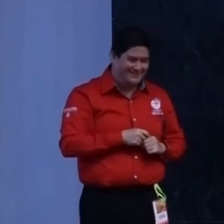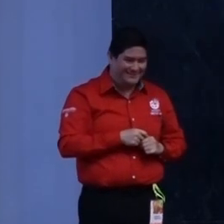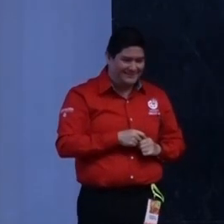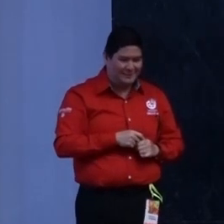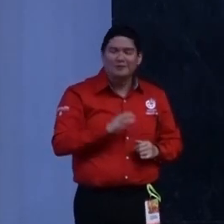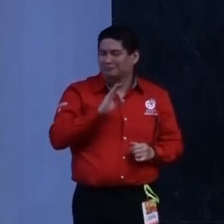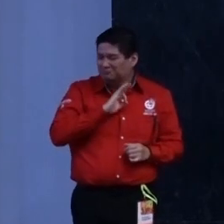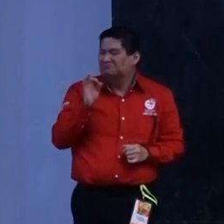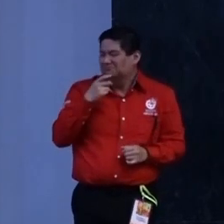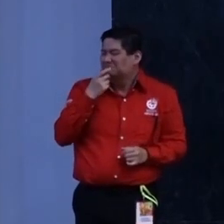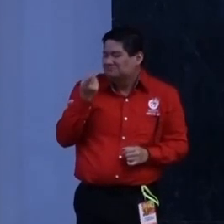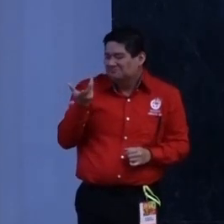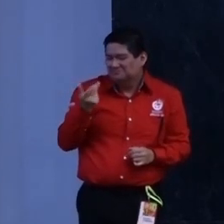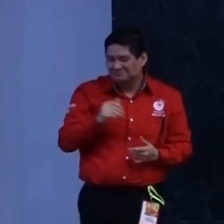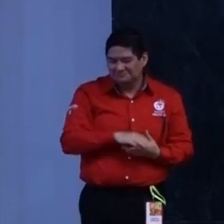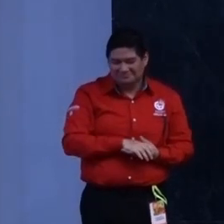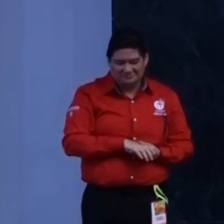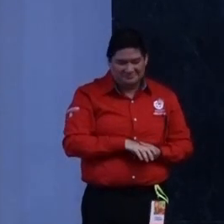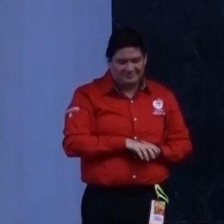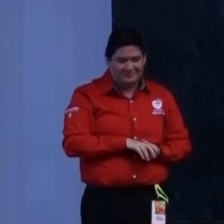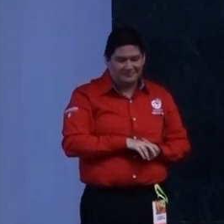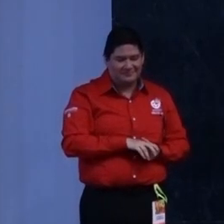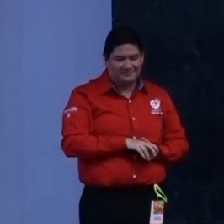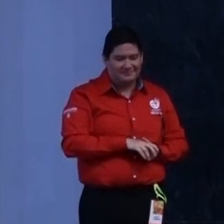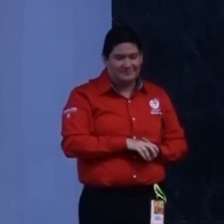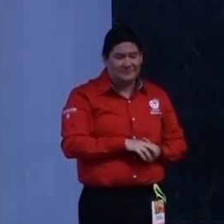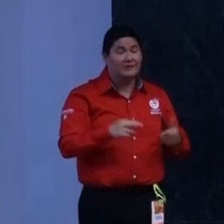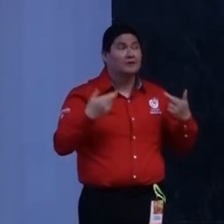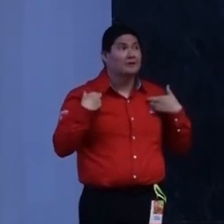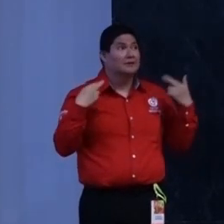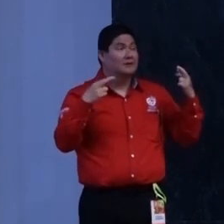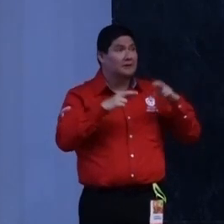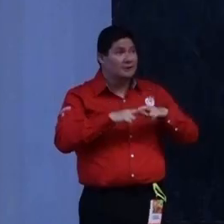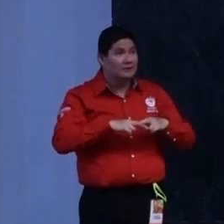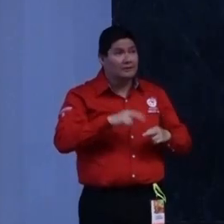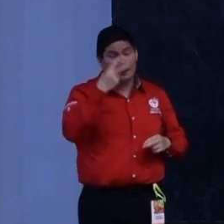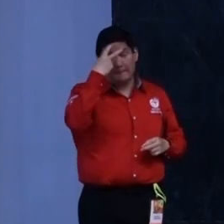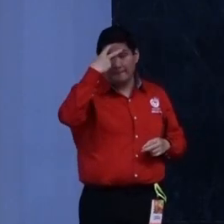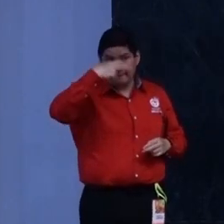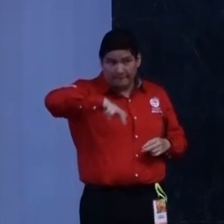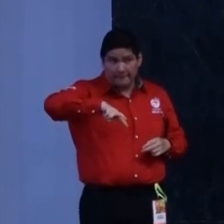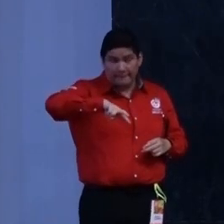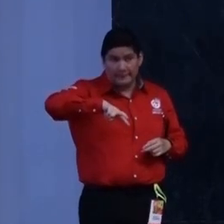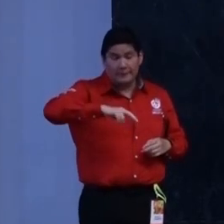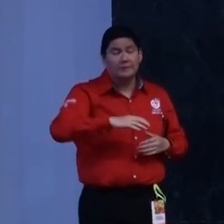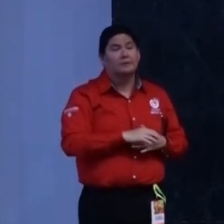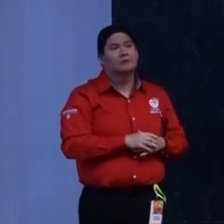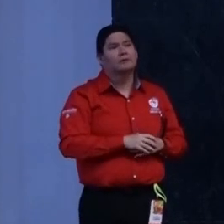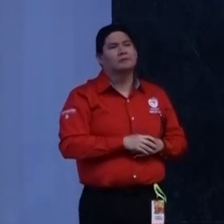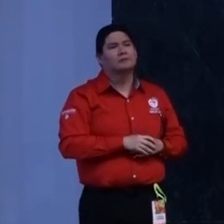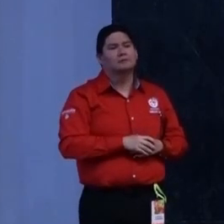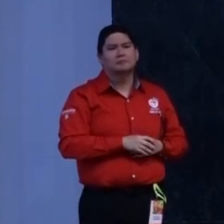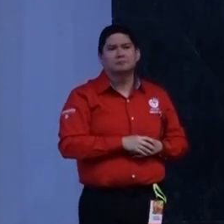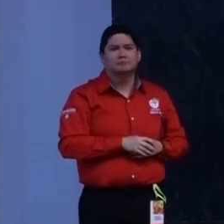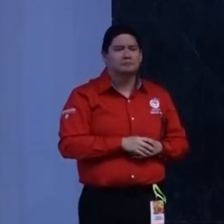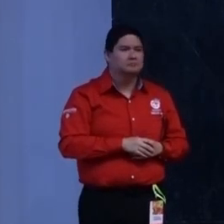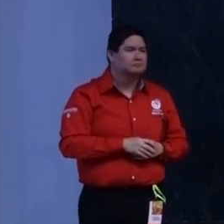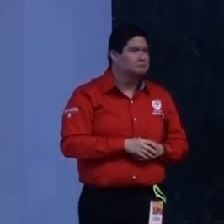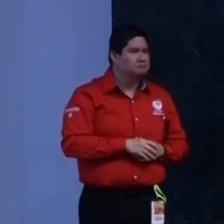No lo digo de ti. Digo el maestro en México. no